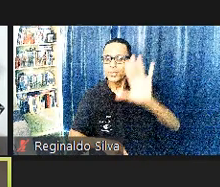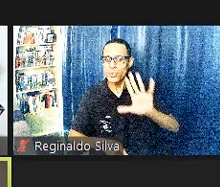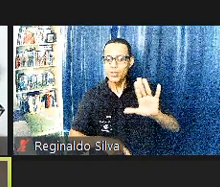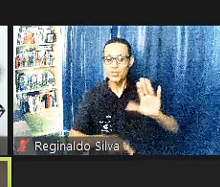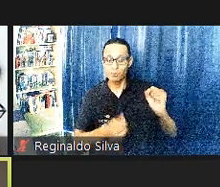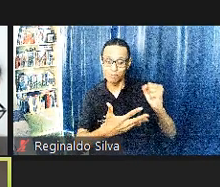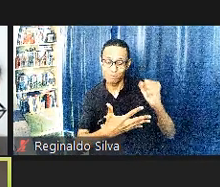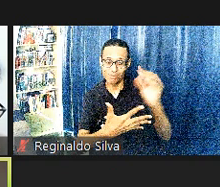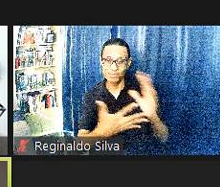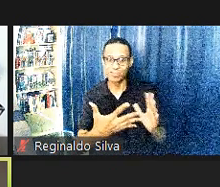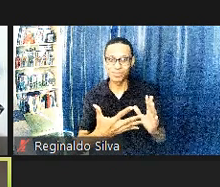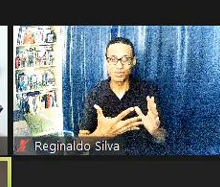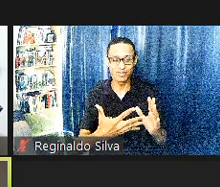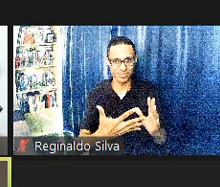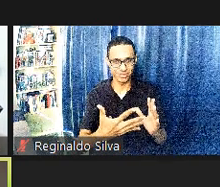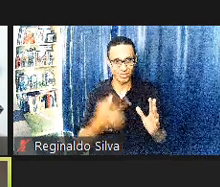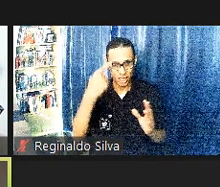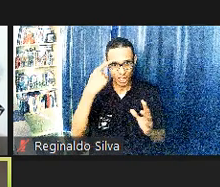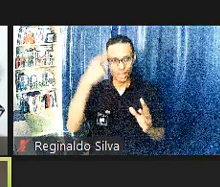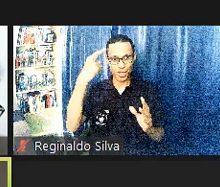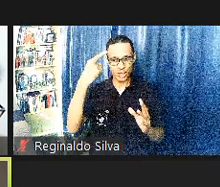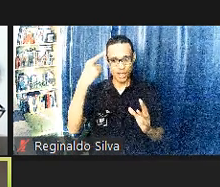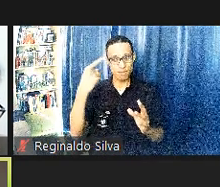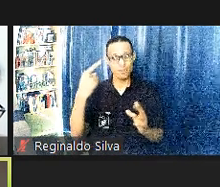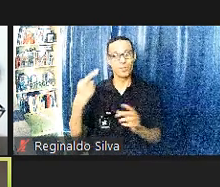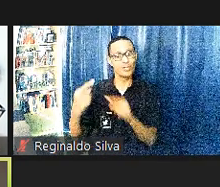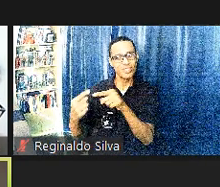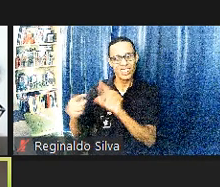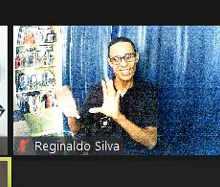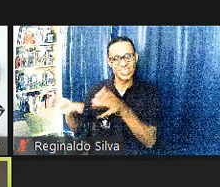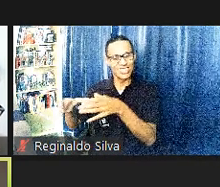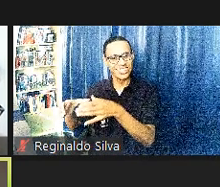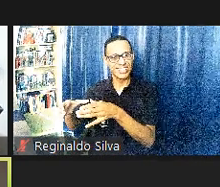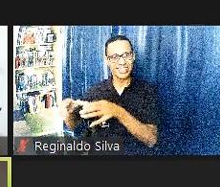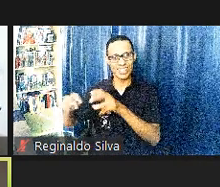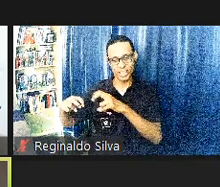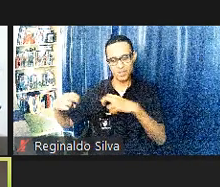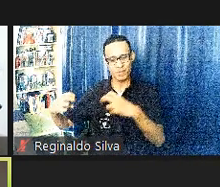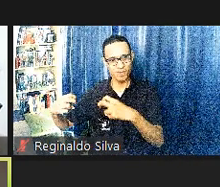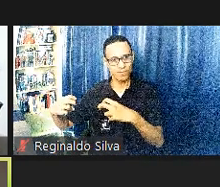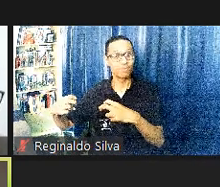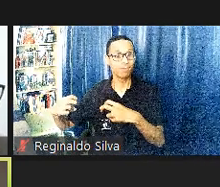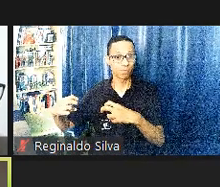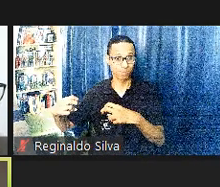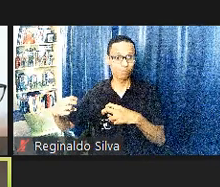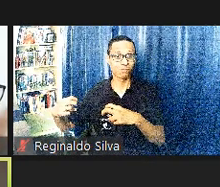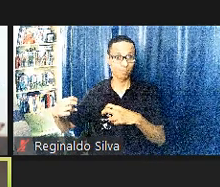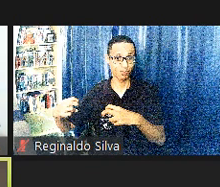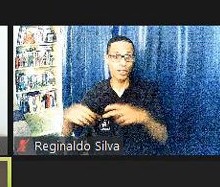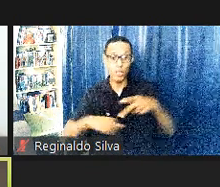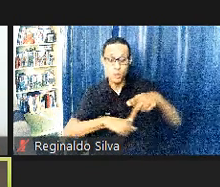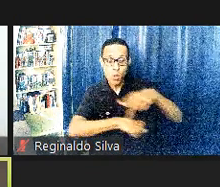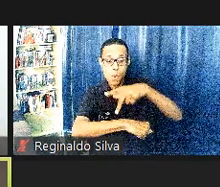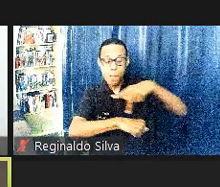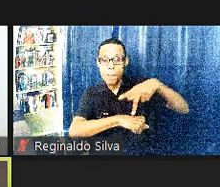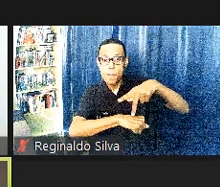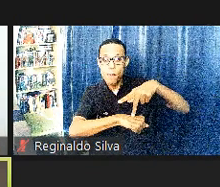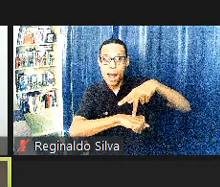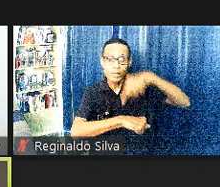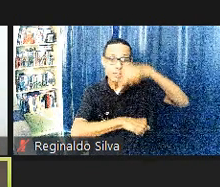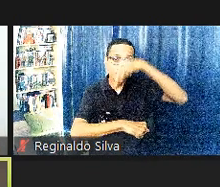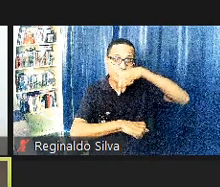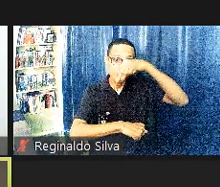os nossos mediadores comentaram que no Peru é pouco divulgado o